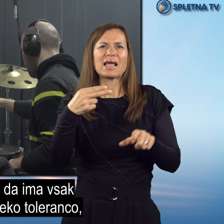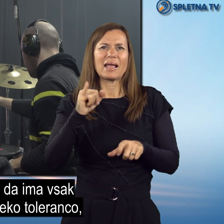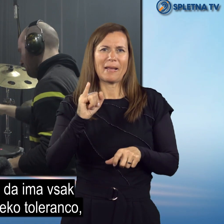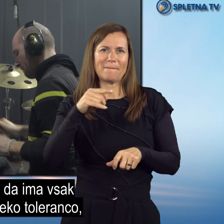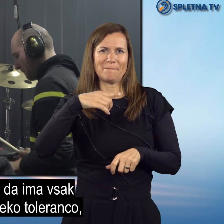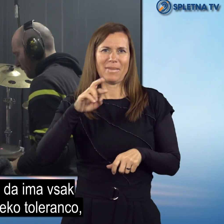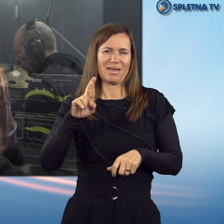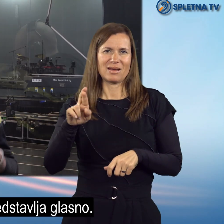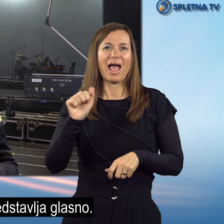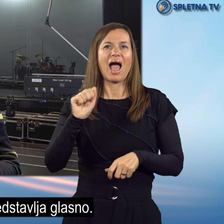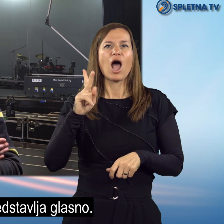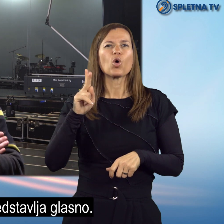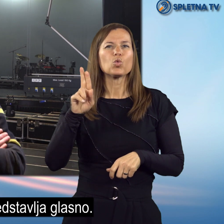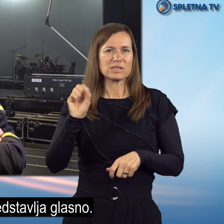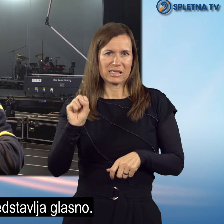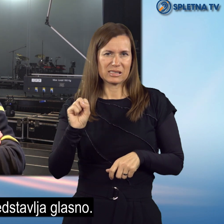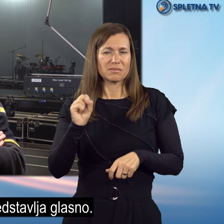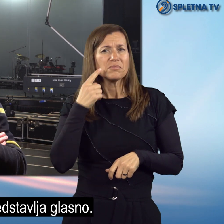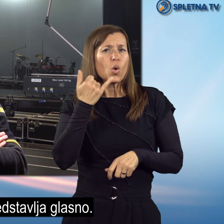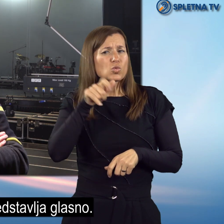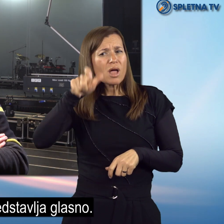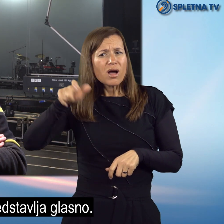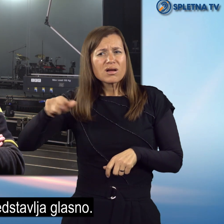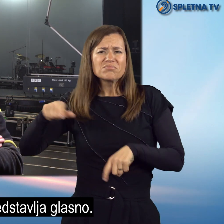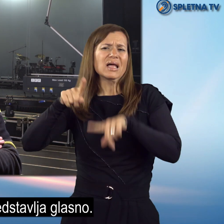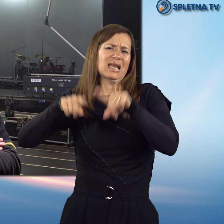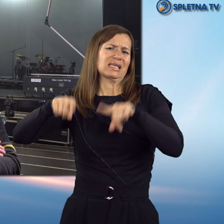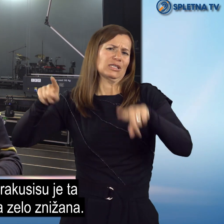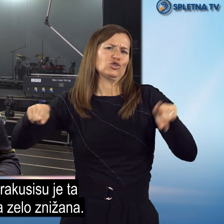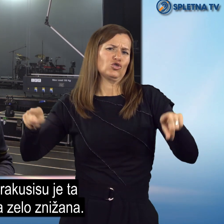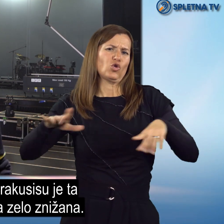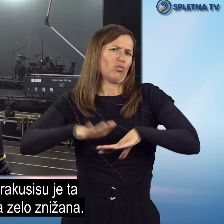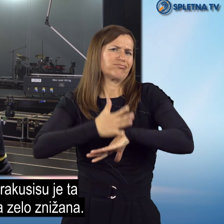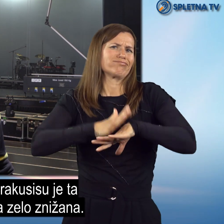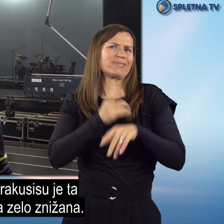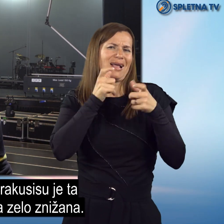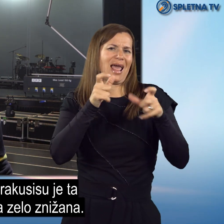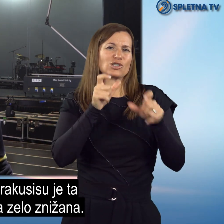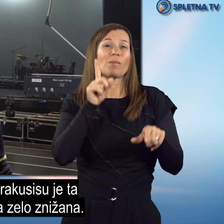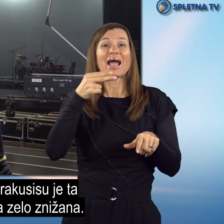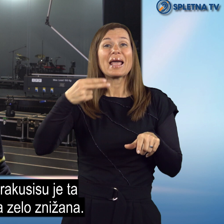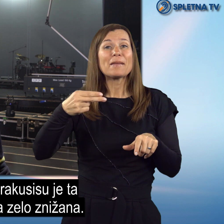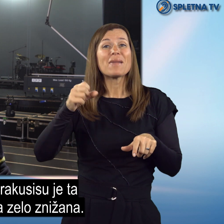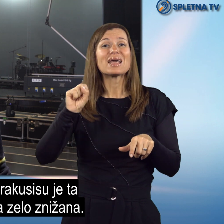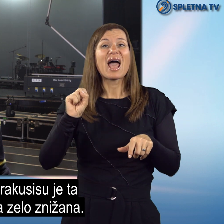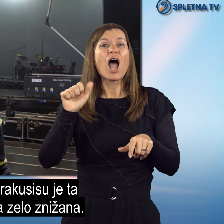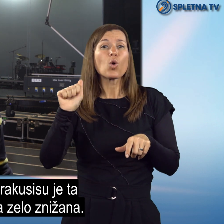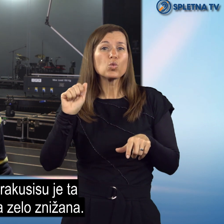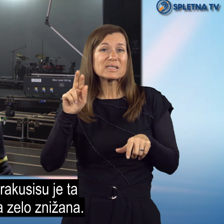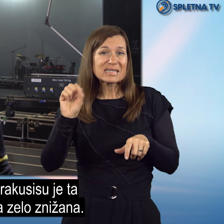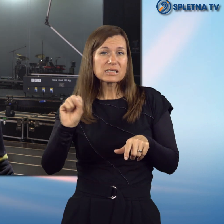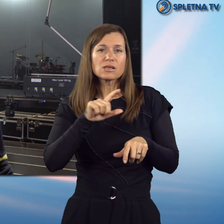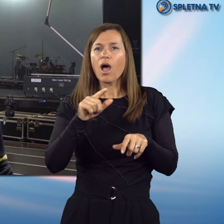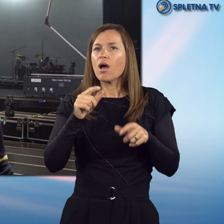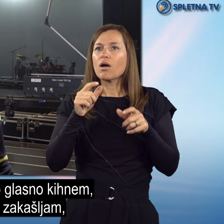neko toleranco, kaj njemu predstavlja, kaj mu je njemu glasno. In pri hiperakusisu je ta toleranca zelo